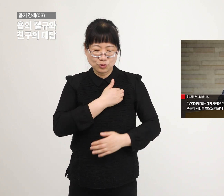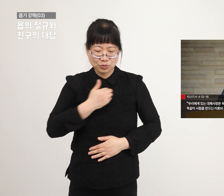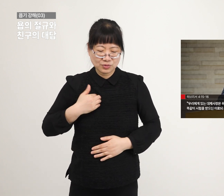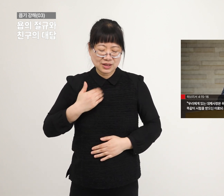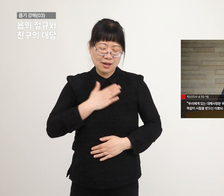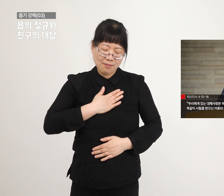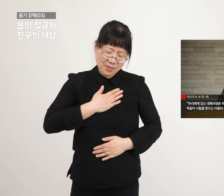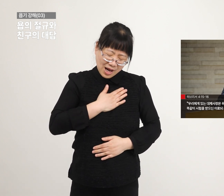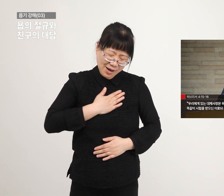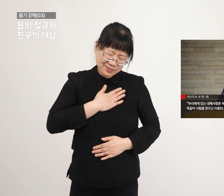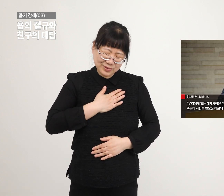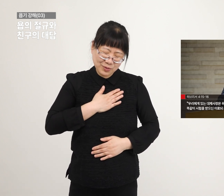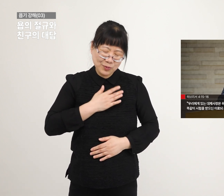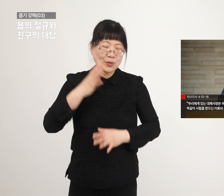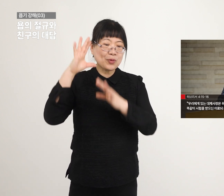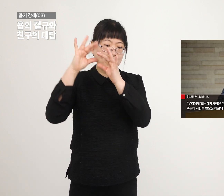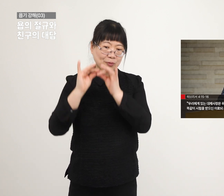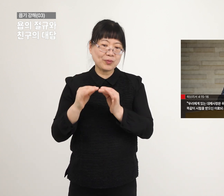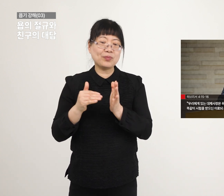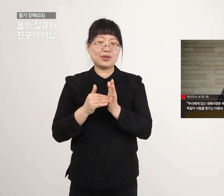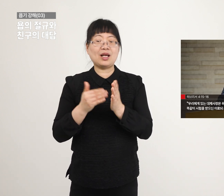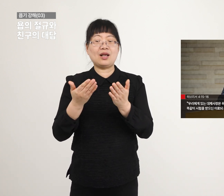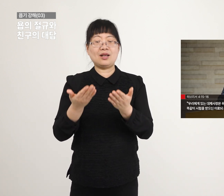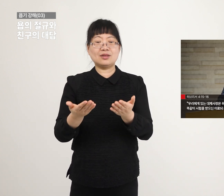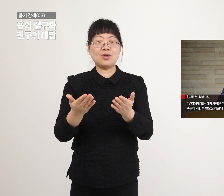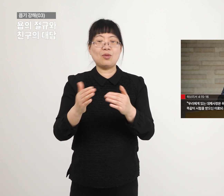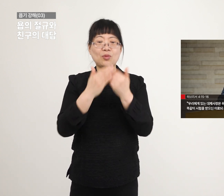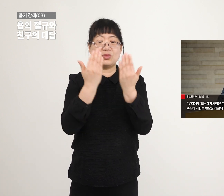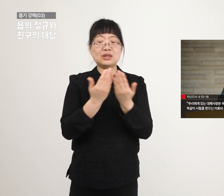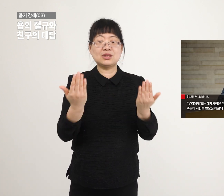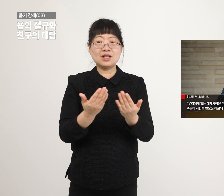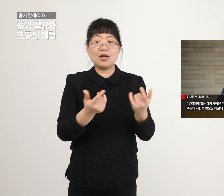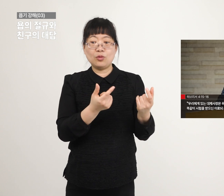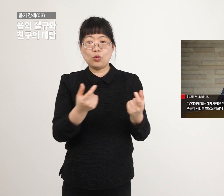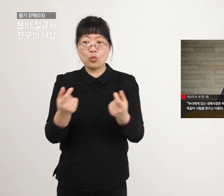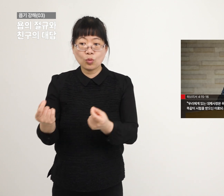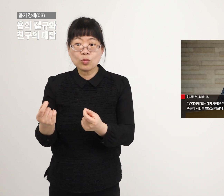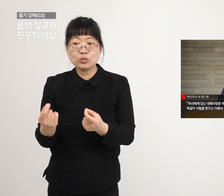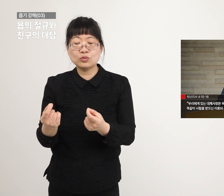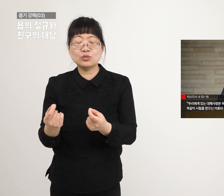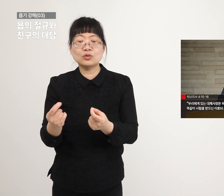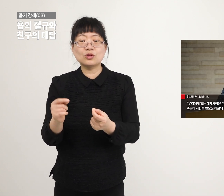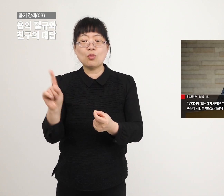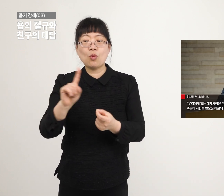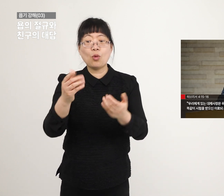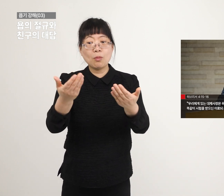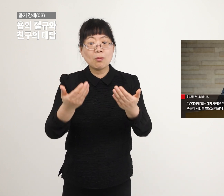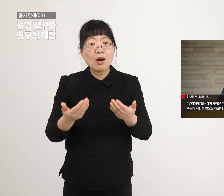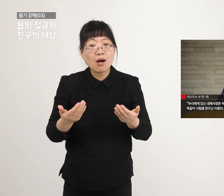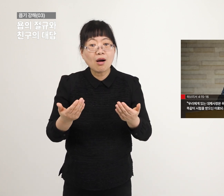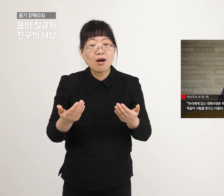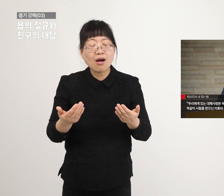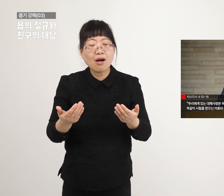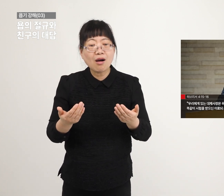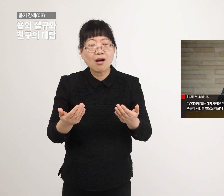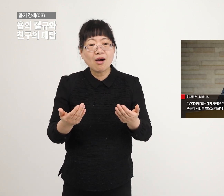못하실 리가 아니요. 모든 일에 우리와 똑같이 뭘 받으신 이로되.